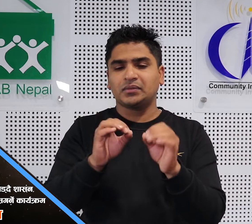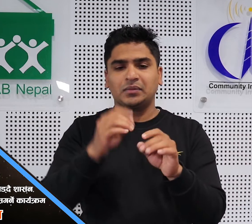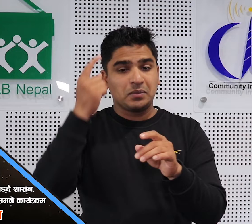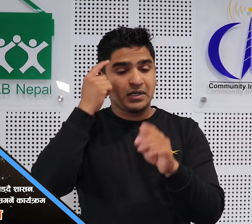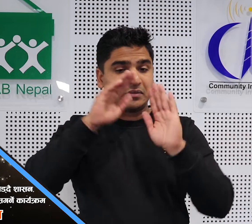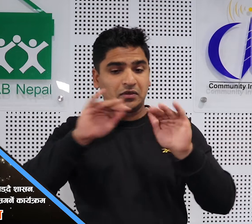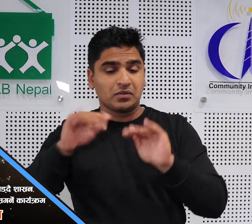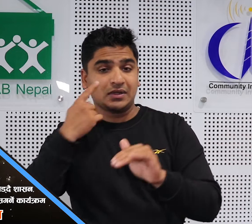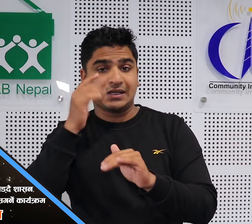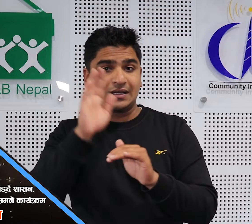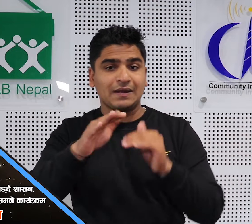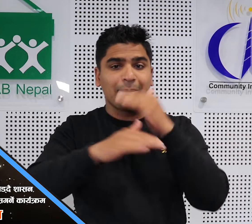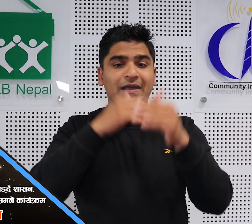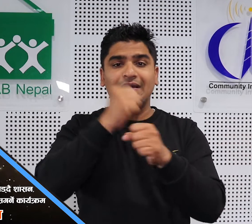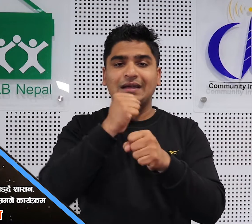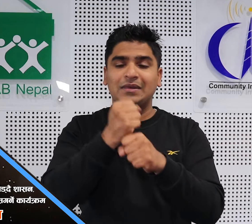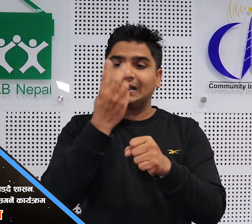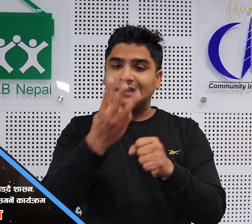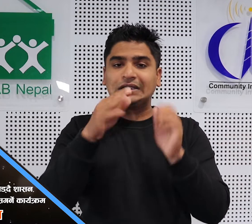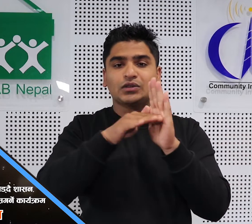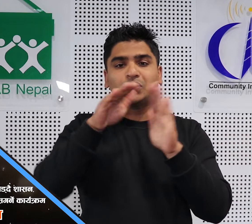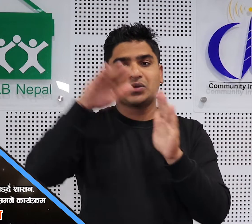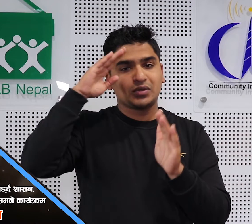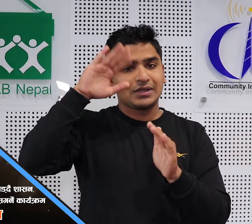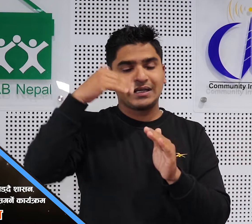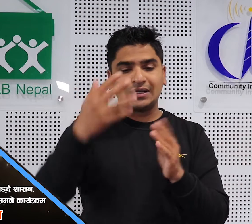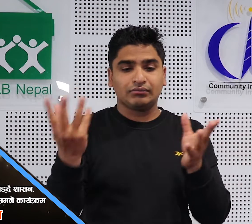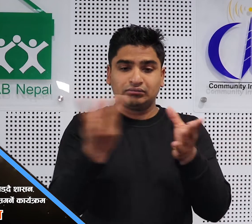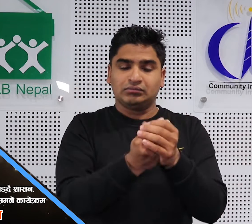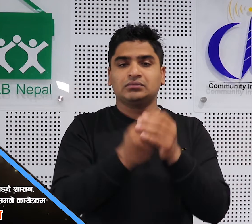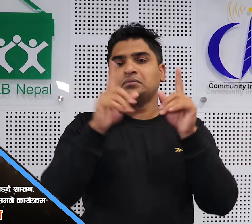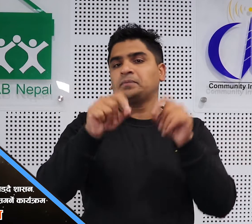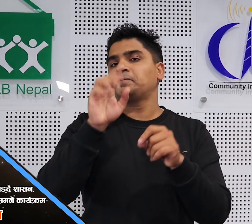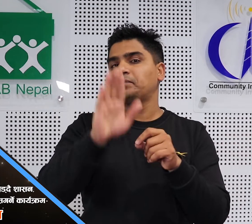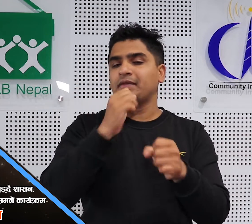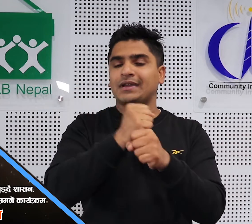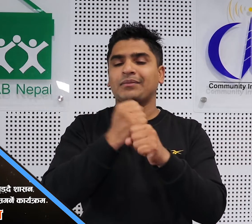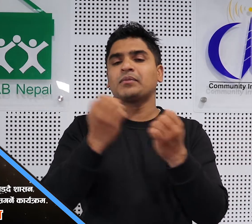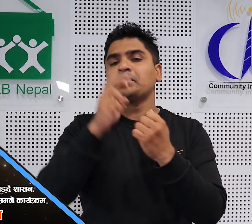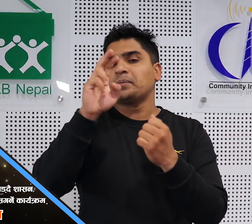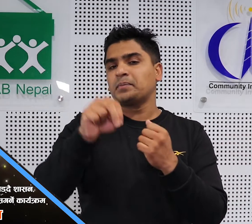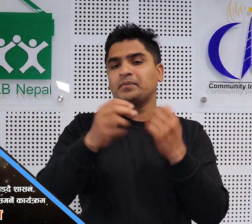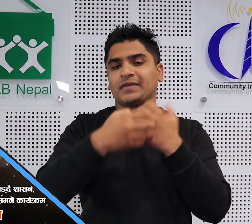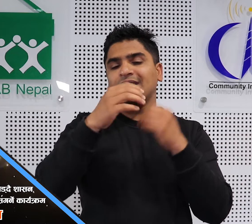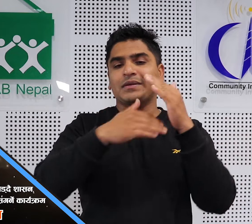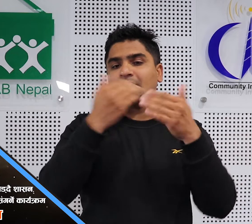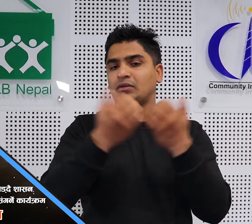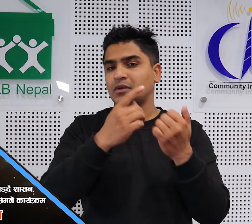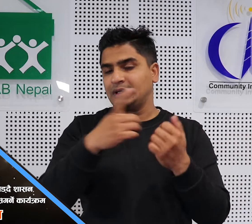छ। विकासको काममा तीनै तहको सरकारलाई एकजुट हुनु पर्दछ र काम गर्नु पर्दछ देश विकासको लागि। नमस्कार,